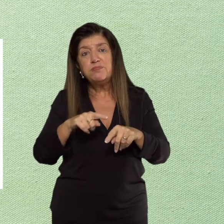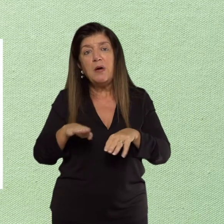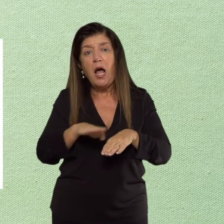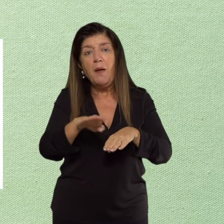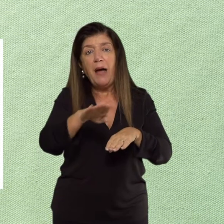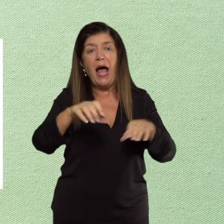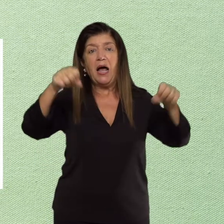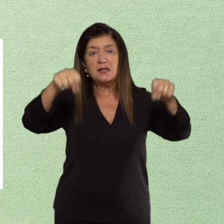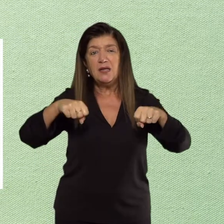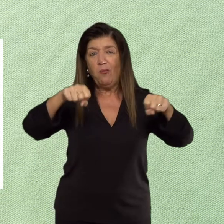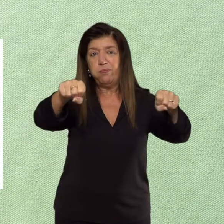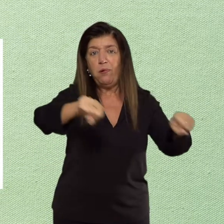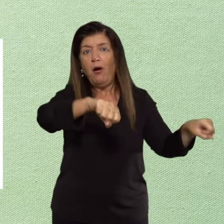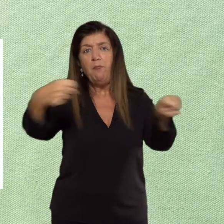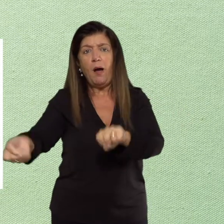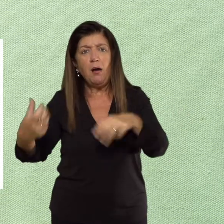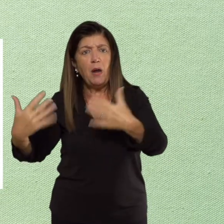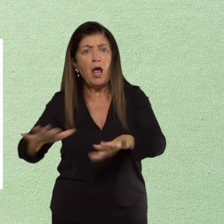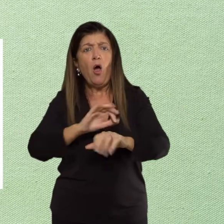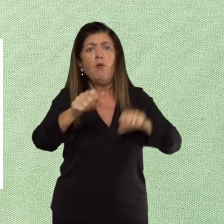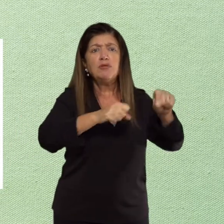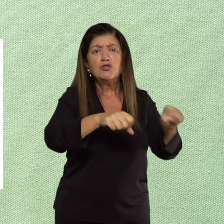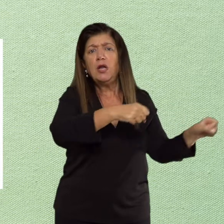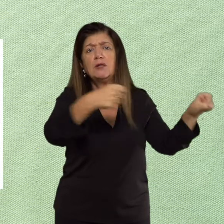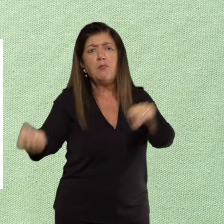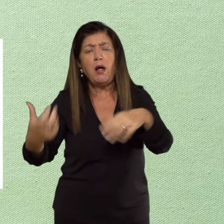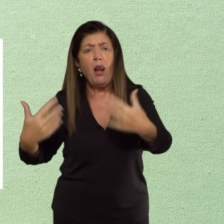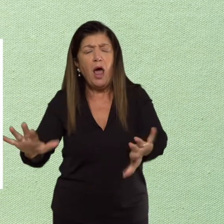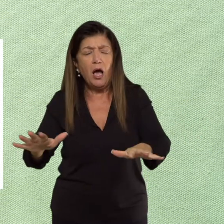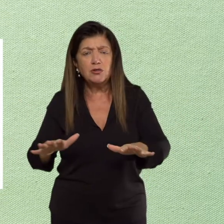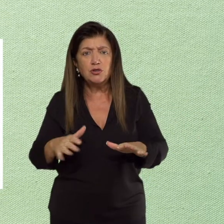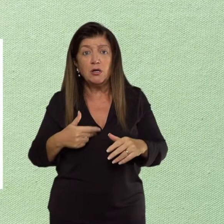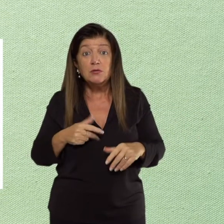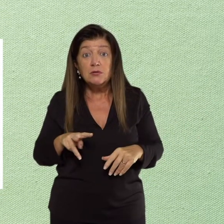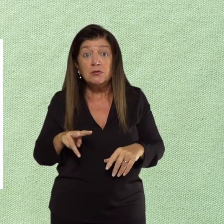free floating. Sappiamo che ci sono anche dei discorsi relativi